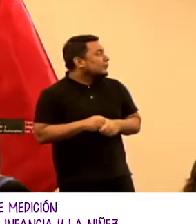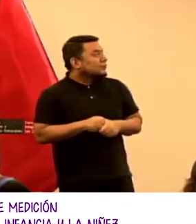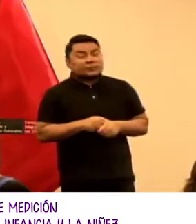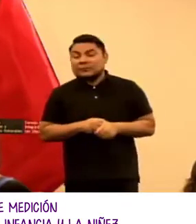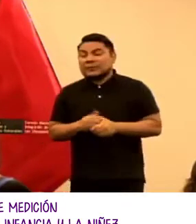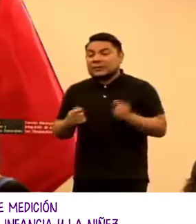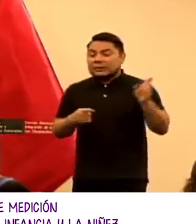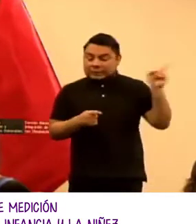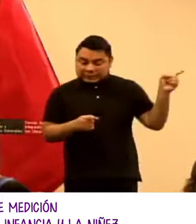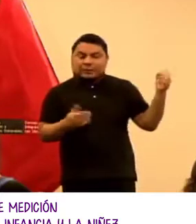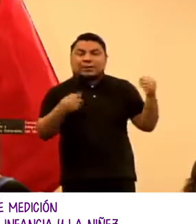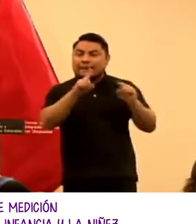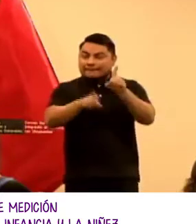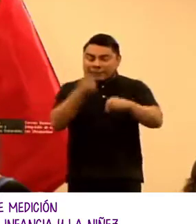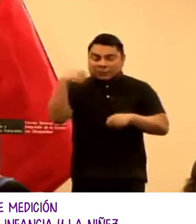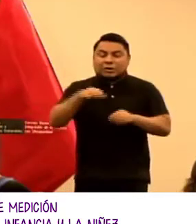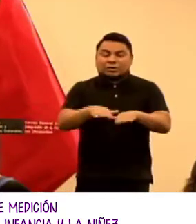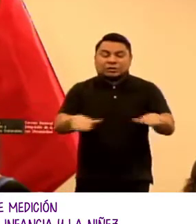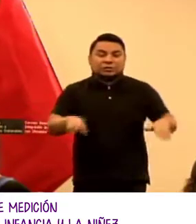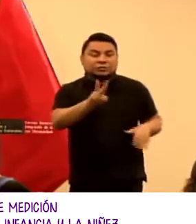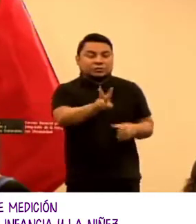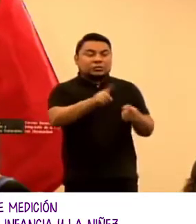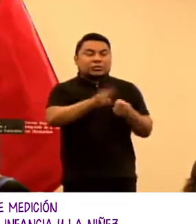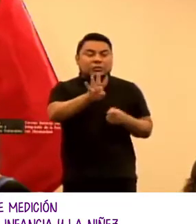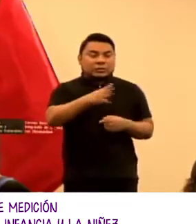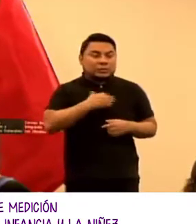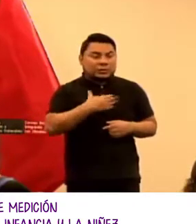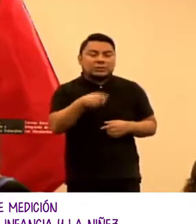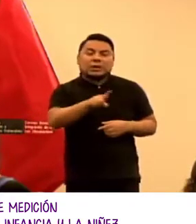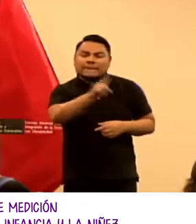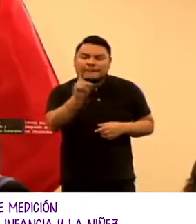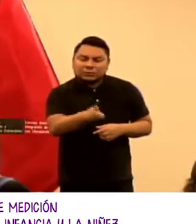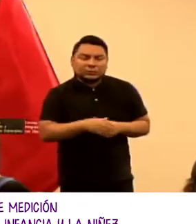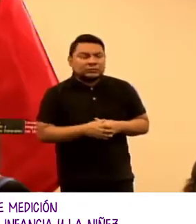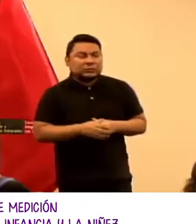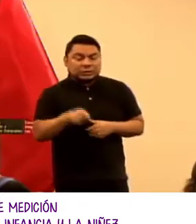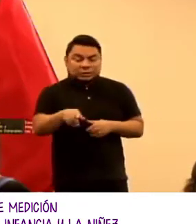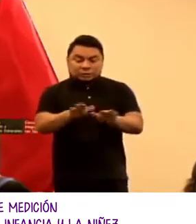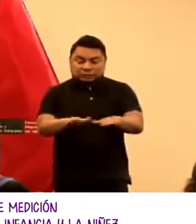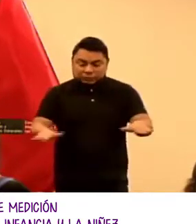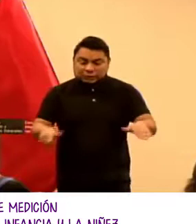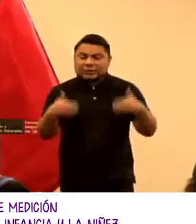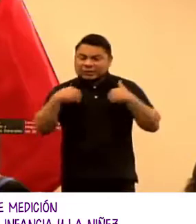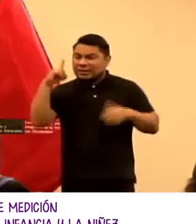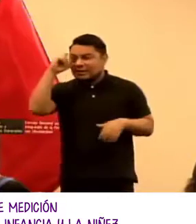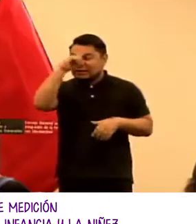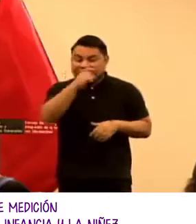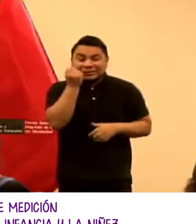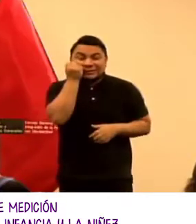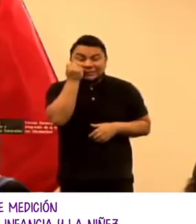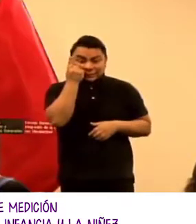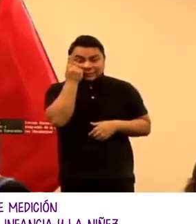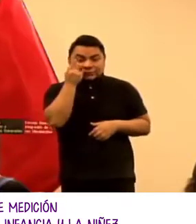Aquí tenemos las preguntas. Para niños y niños de 2 a 4 años se le pregunta si el niño o la niña tiene dificultad para